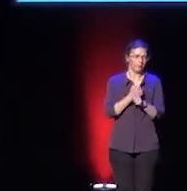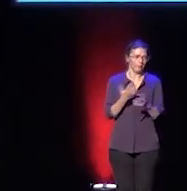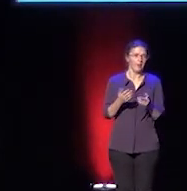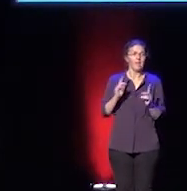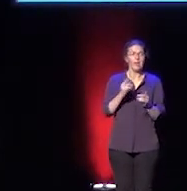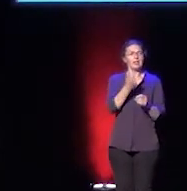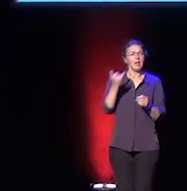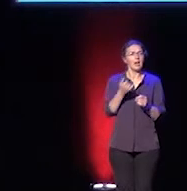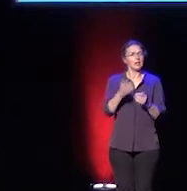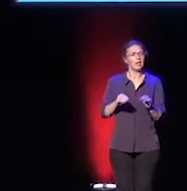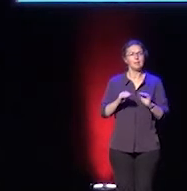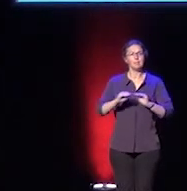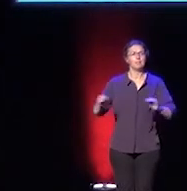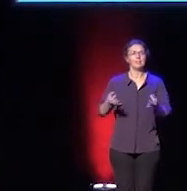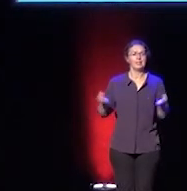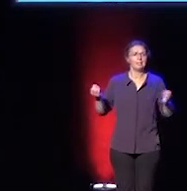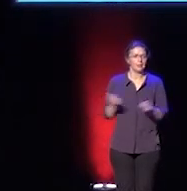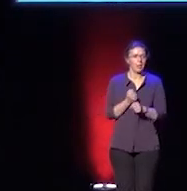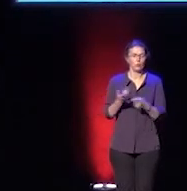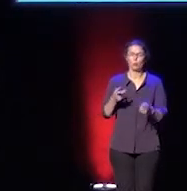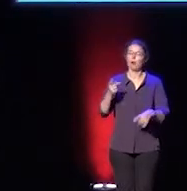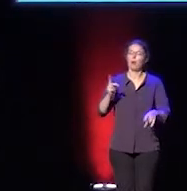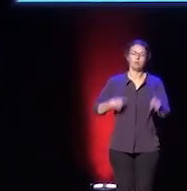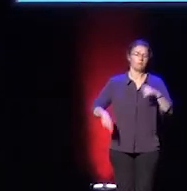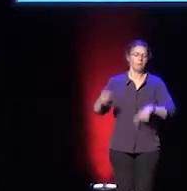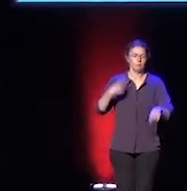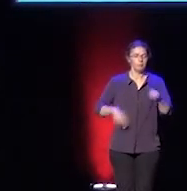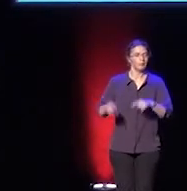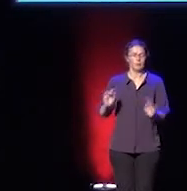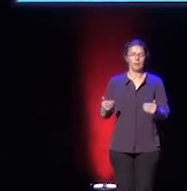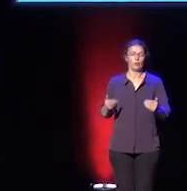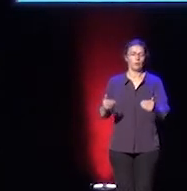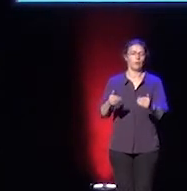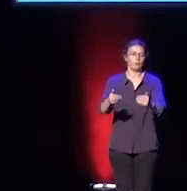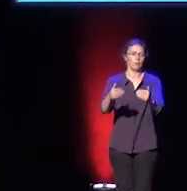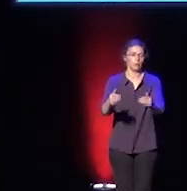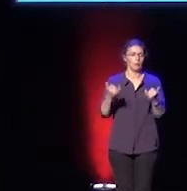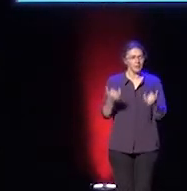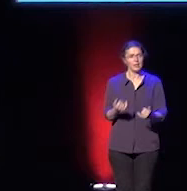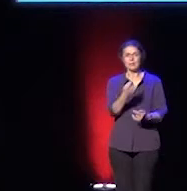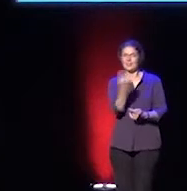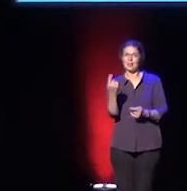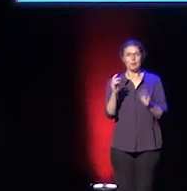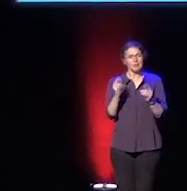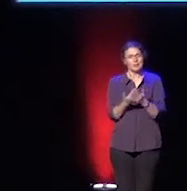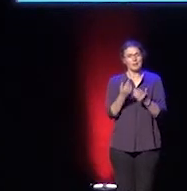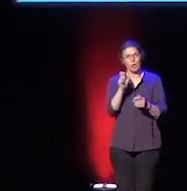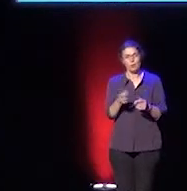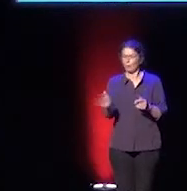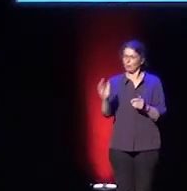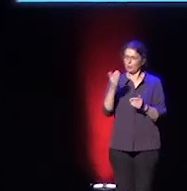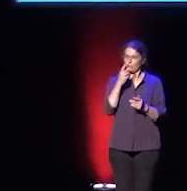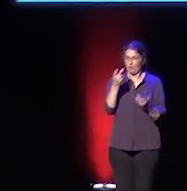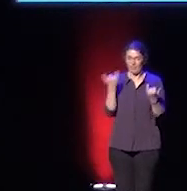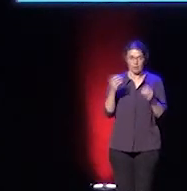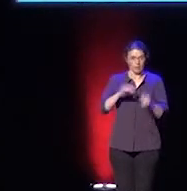die jahrelang nichts gemacht haben oder abgewiegelt haben, das vor sich hergeschoben haben, in den Spiegel schauen und dann sehen, wie sie